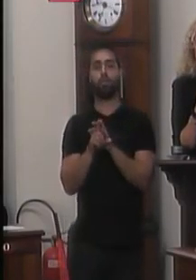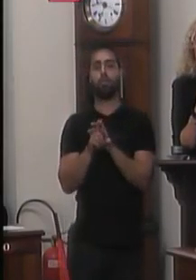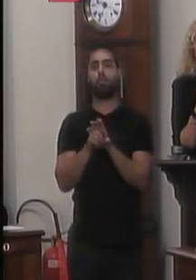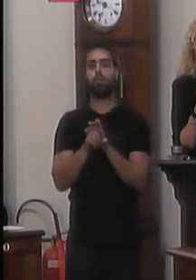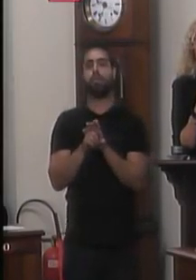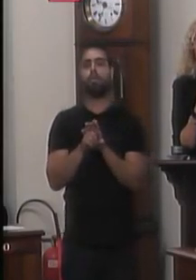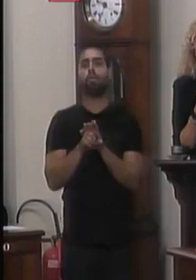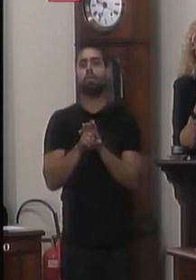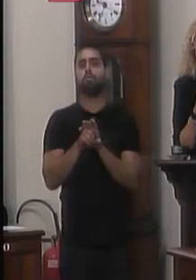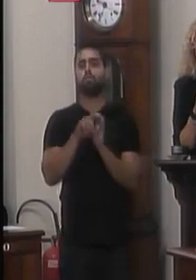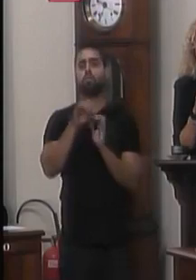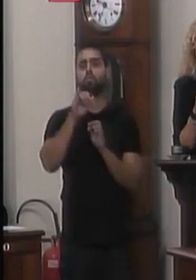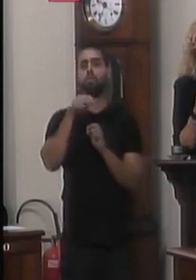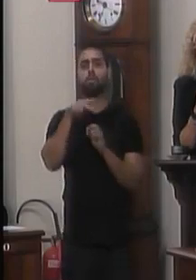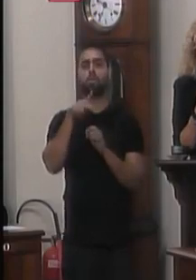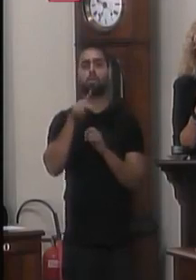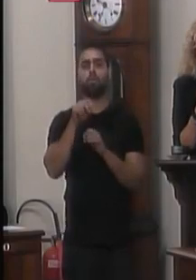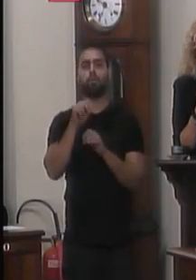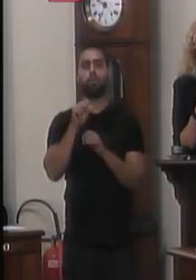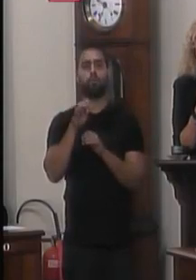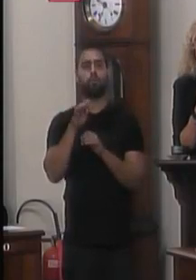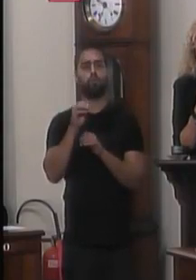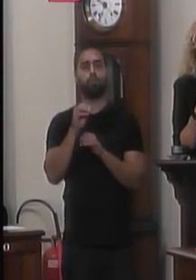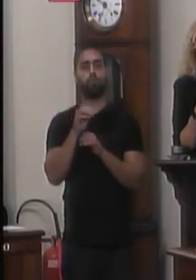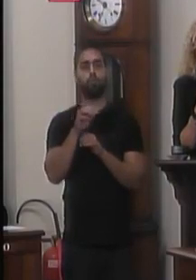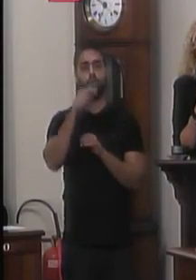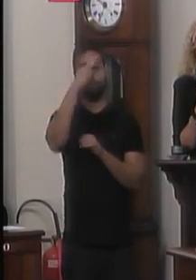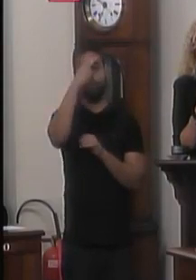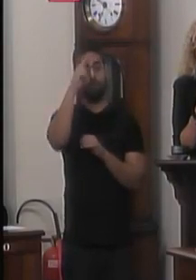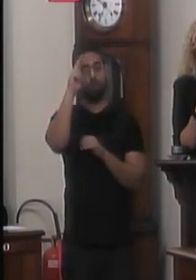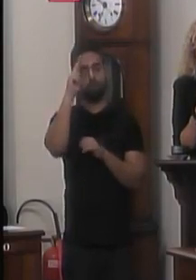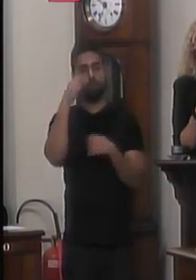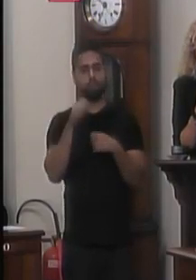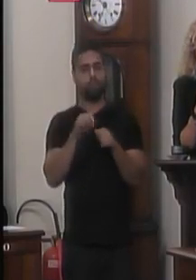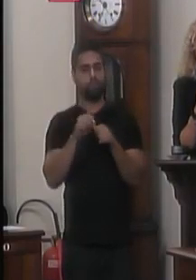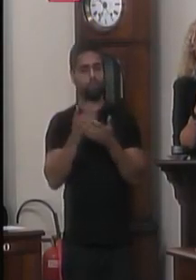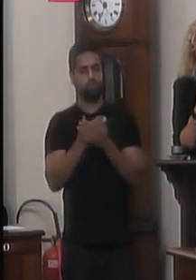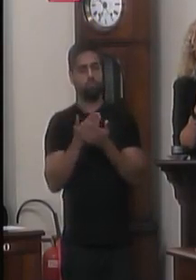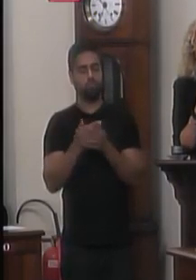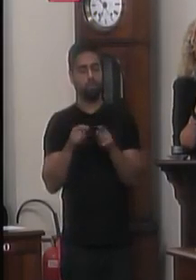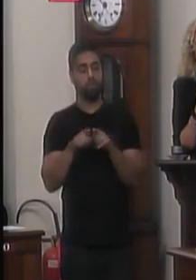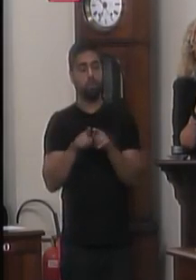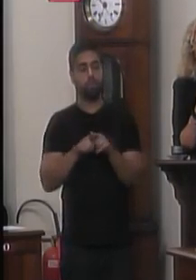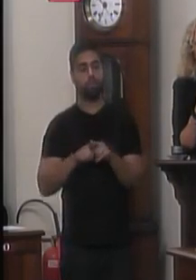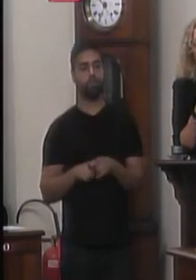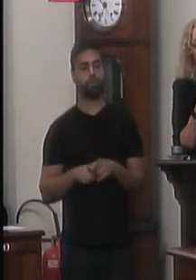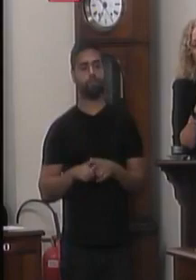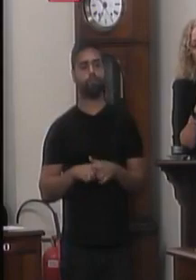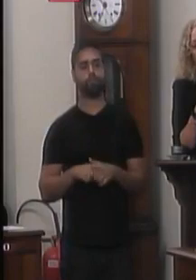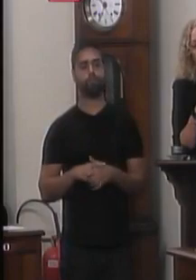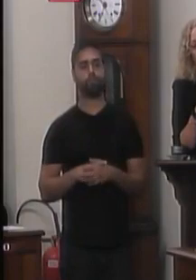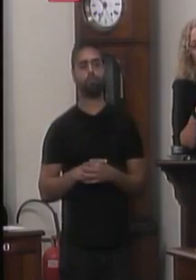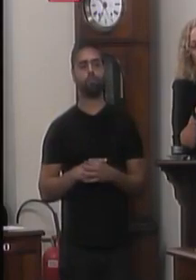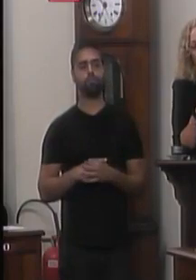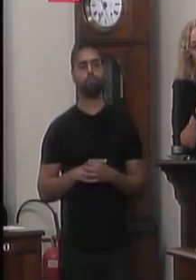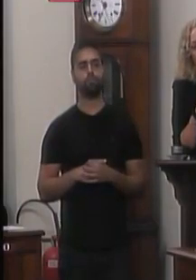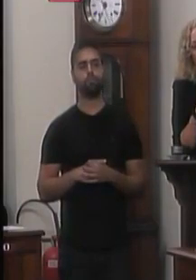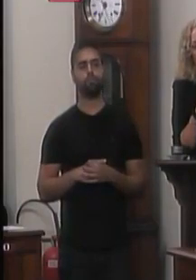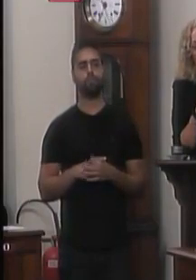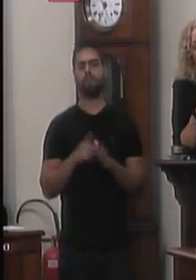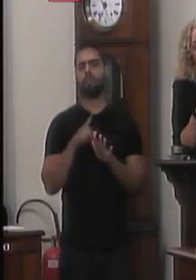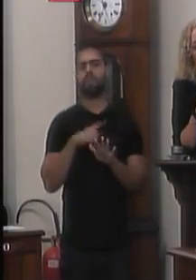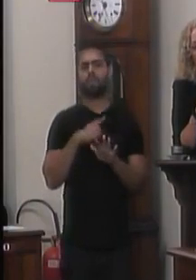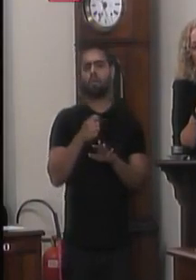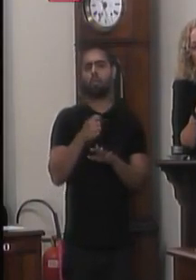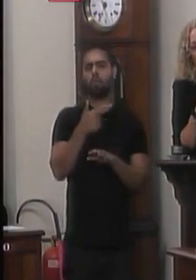essa arrecadação referente à Uber. Isso aí é uma coisa que a gente tem que fazer um estudo em relação a isso. Previsão de arrecadações, quase 200